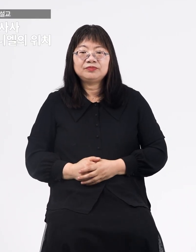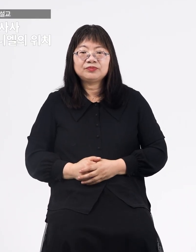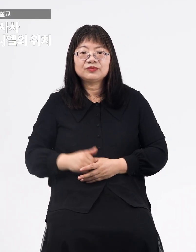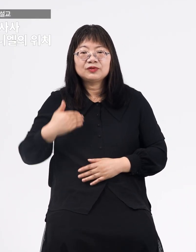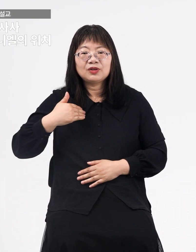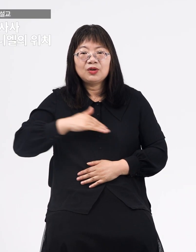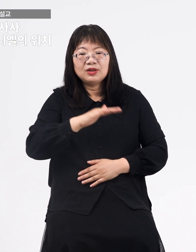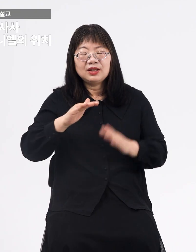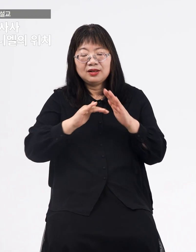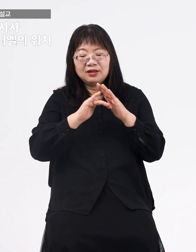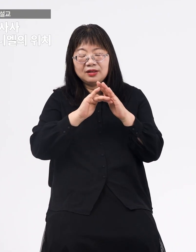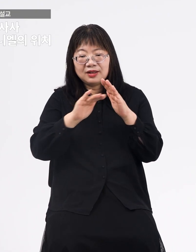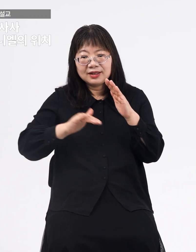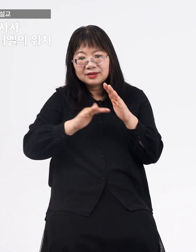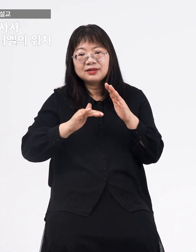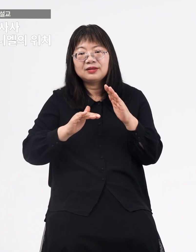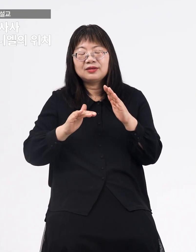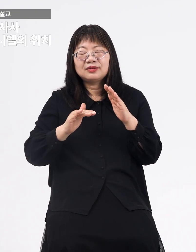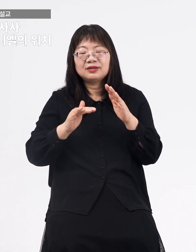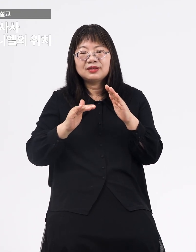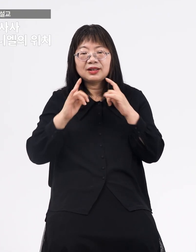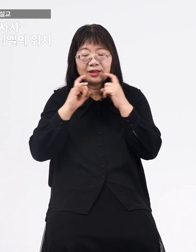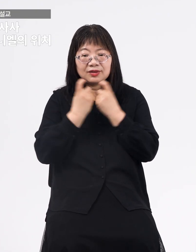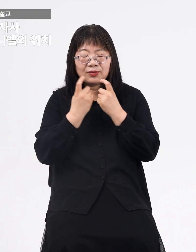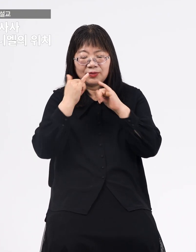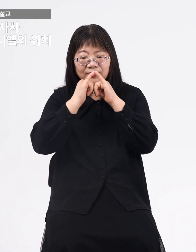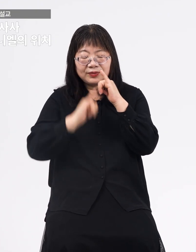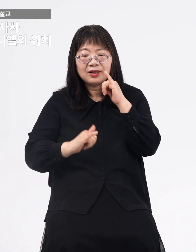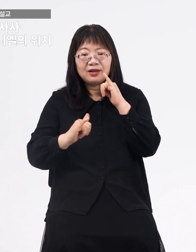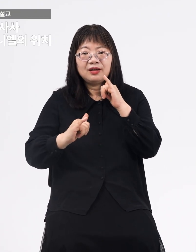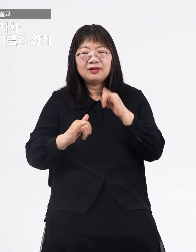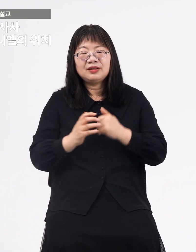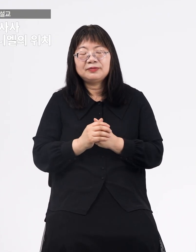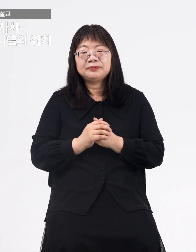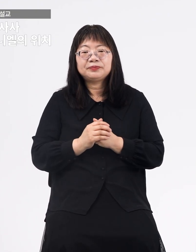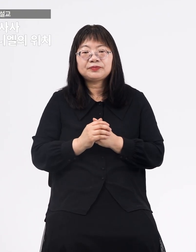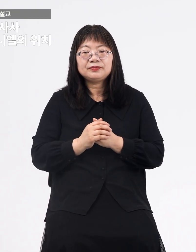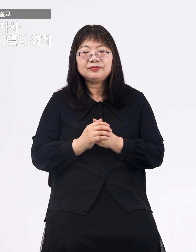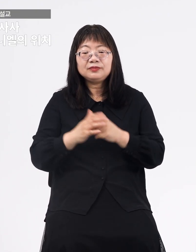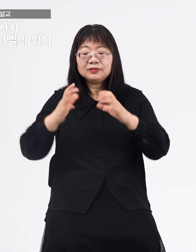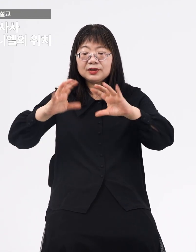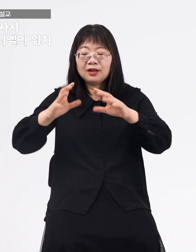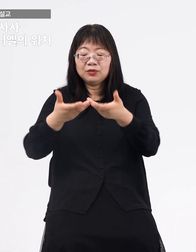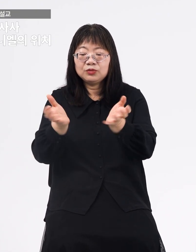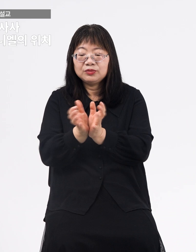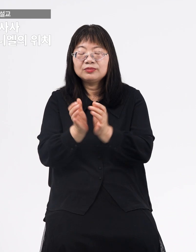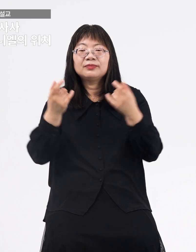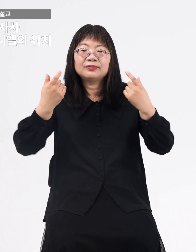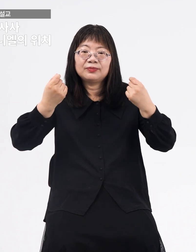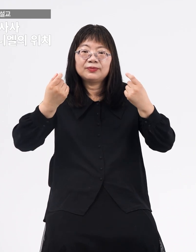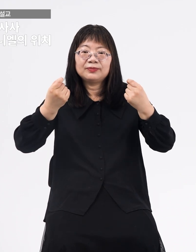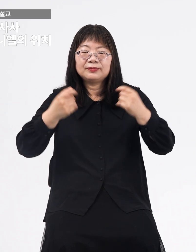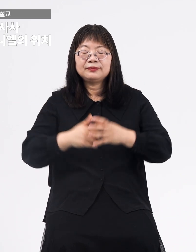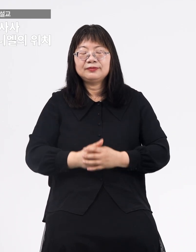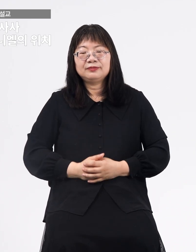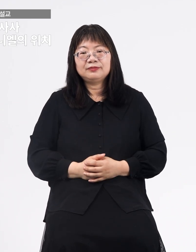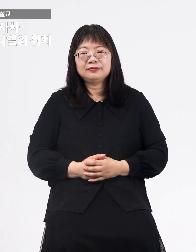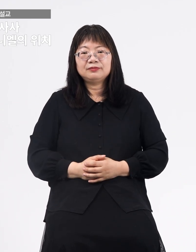우리의 가정도 개인도 역사도 나라라는 공동체도 마찬가지예요.